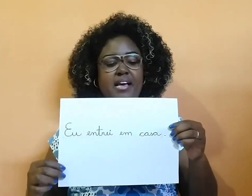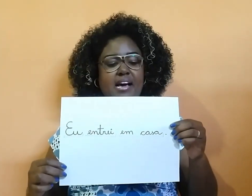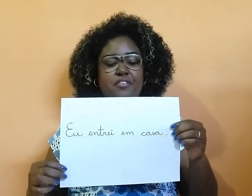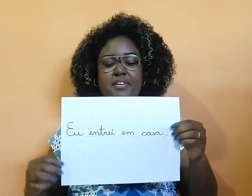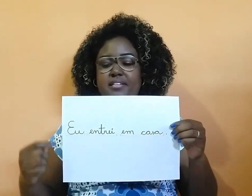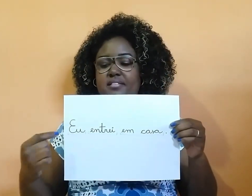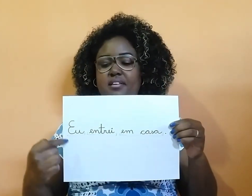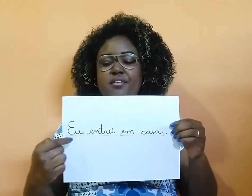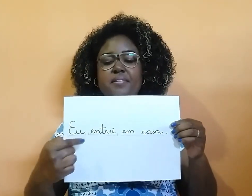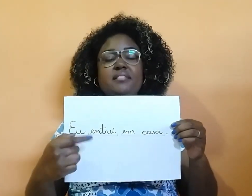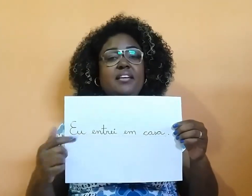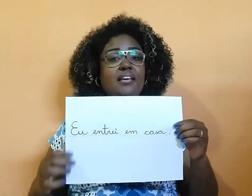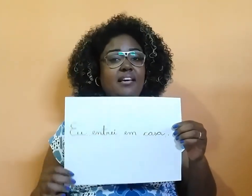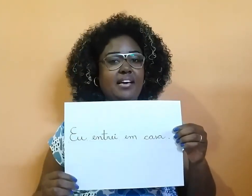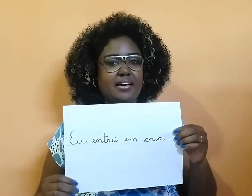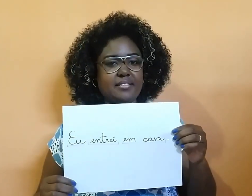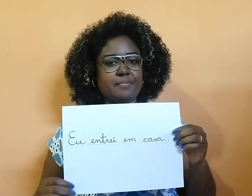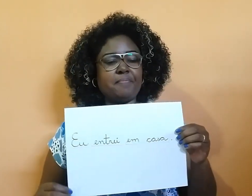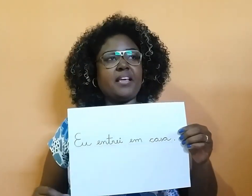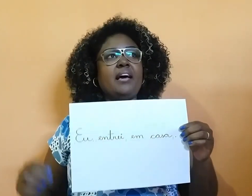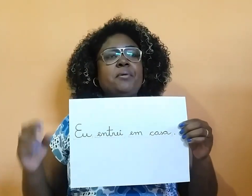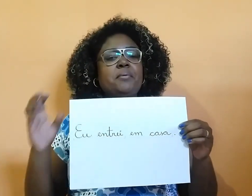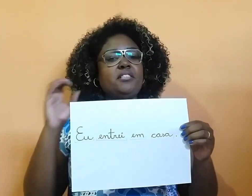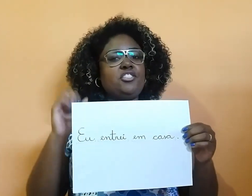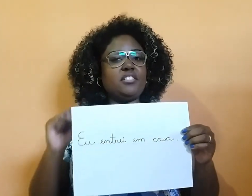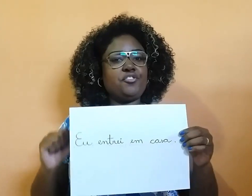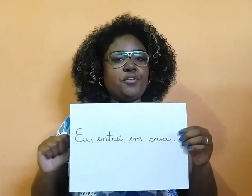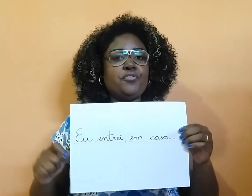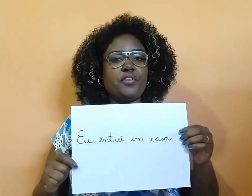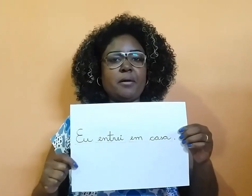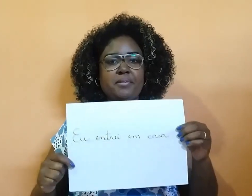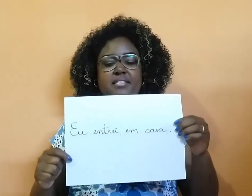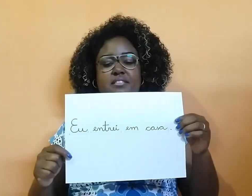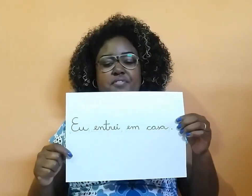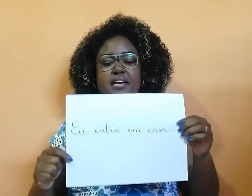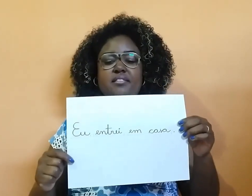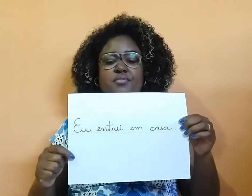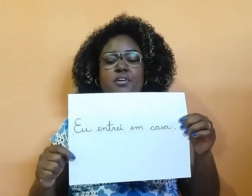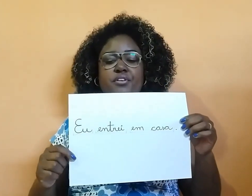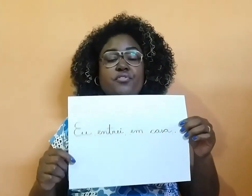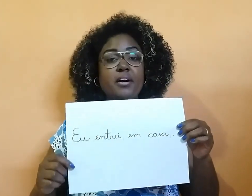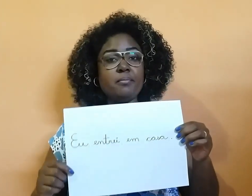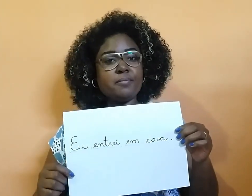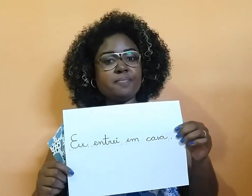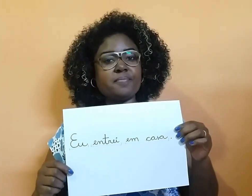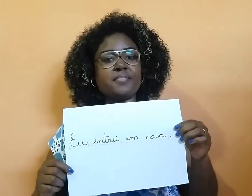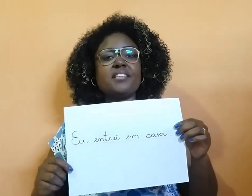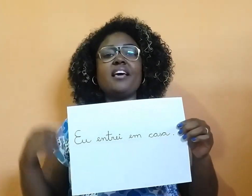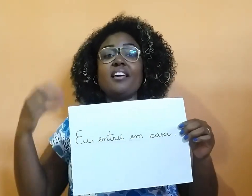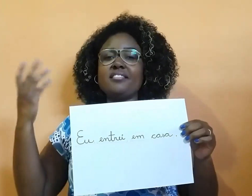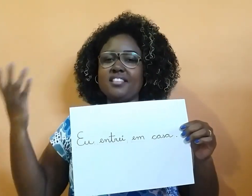acesso eu entrei em casa dessa frase qual é o véu em